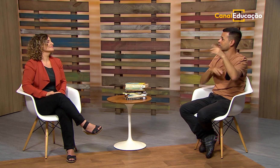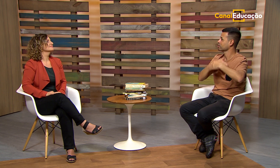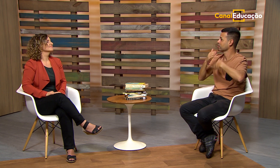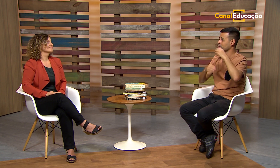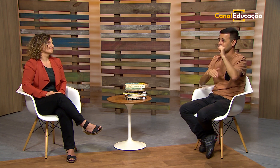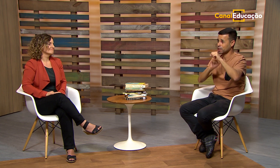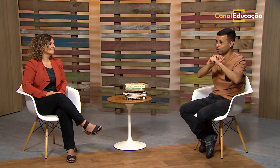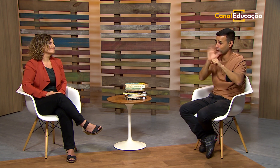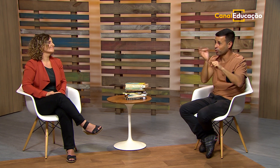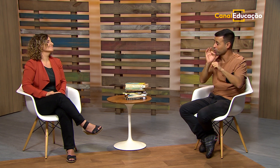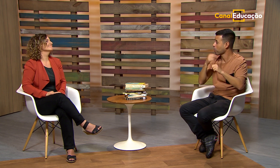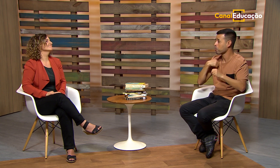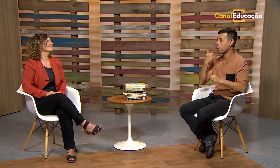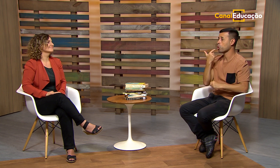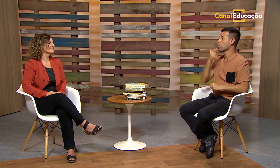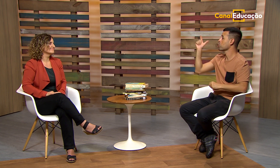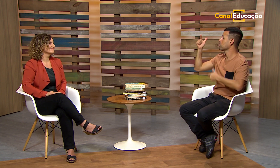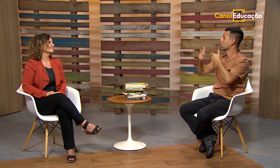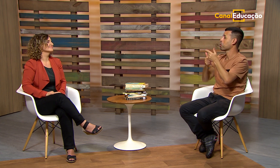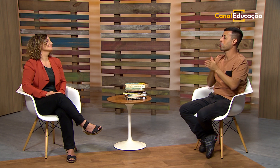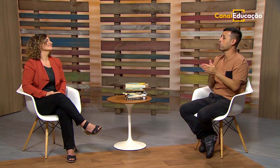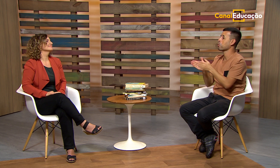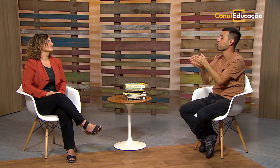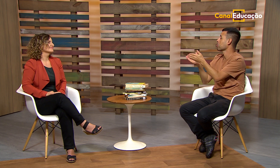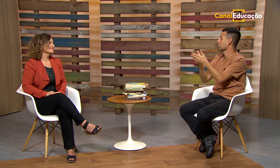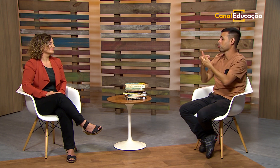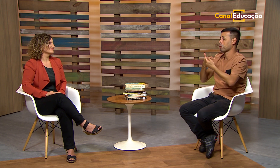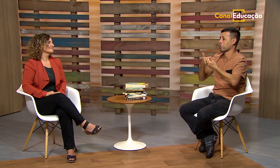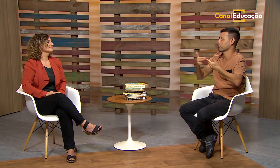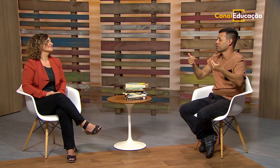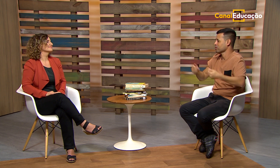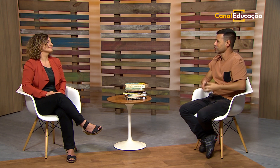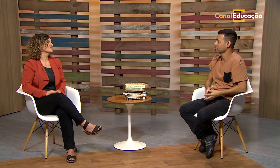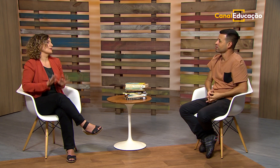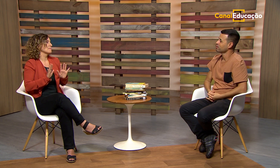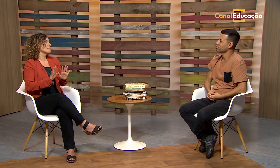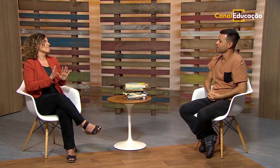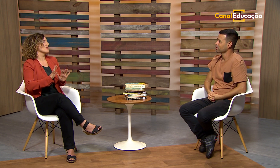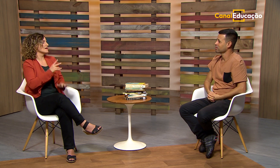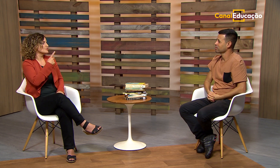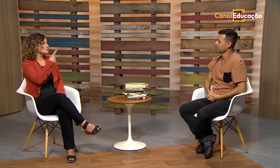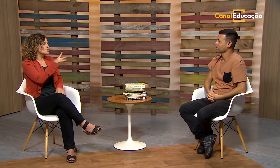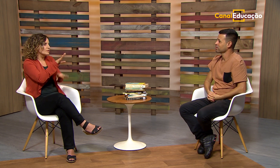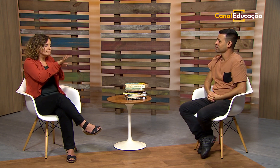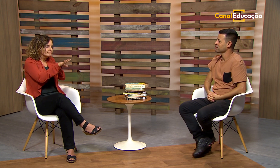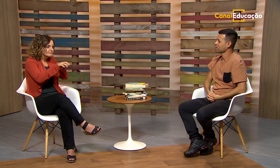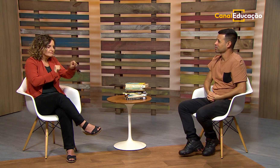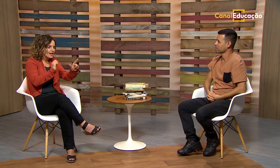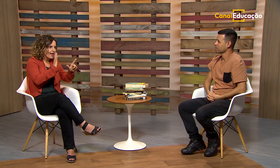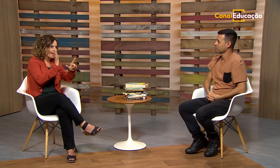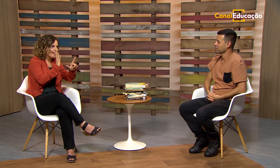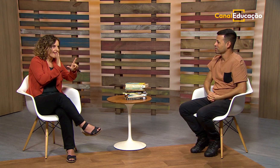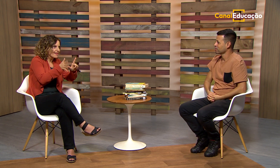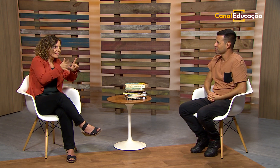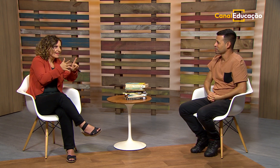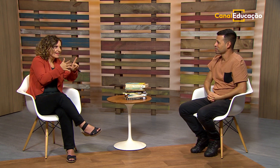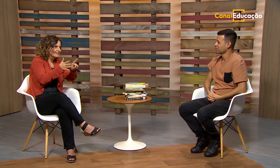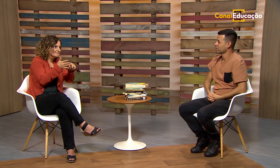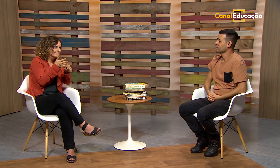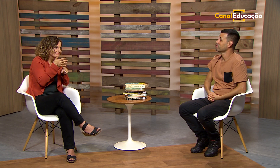condições, eu acredito que teria seguido por um outro caminho bem diferente. Mas a sua formação em letras libras